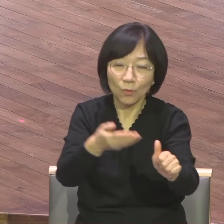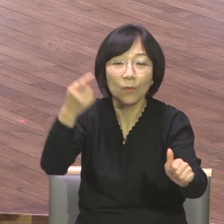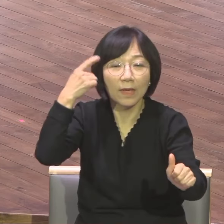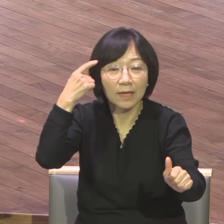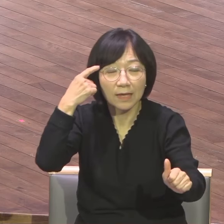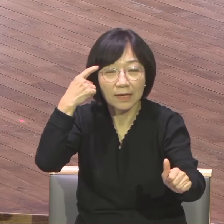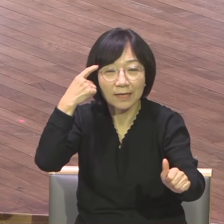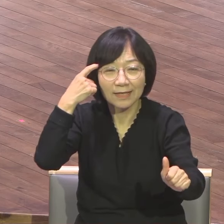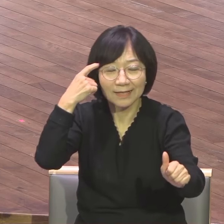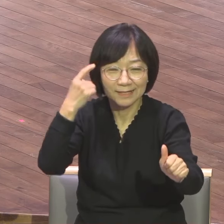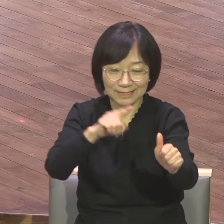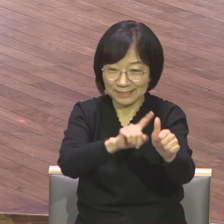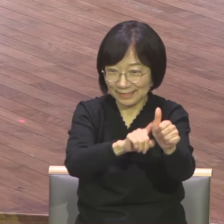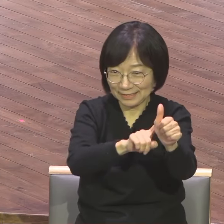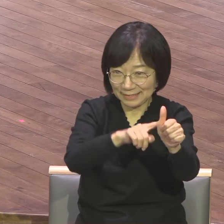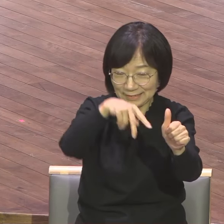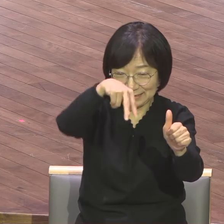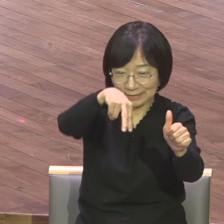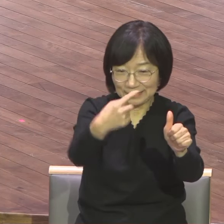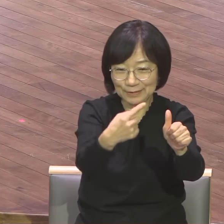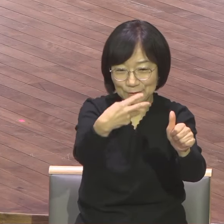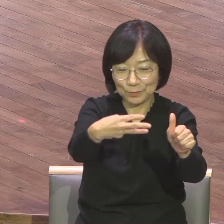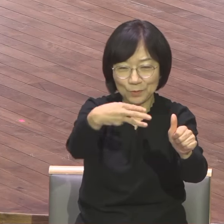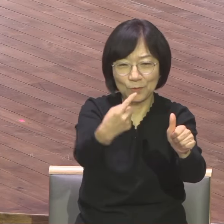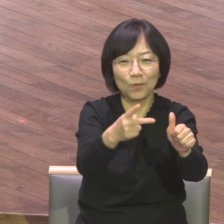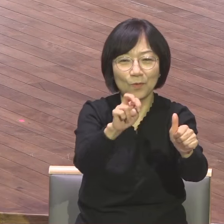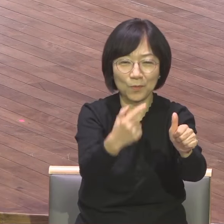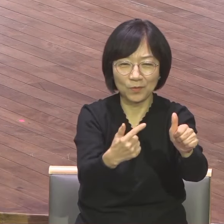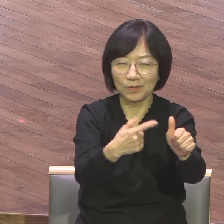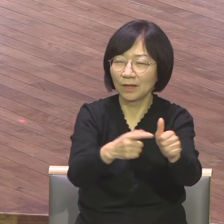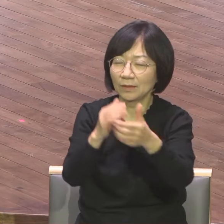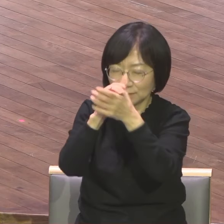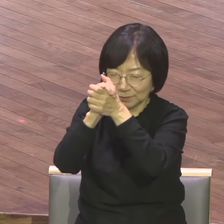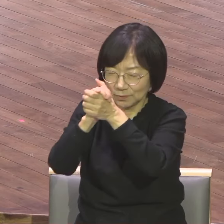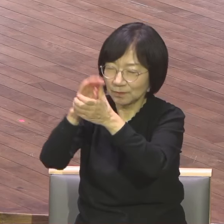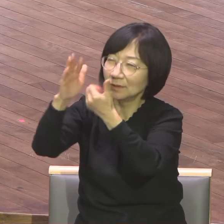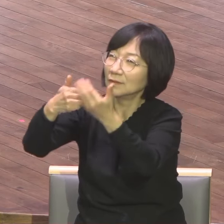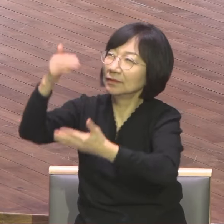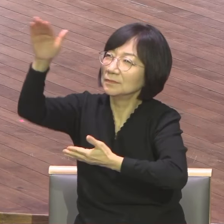이유는요, 그가 하나님께 지혜를 구했기 때문입니다.